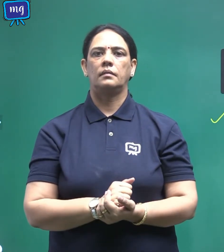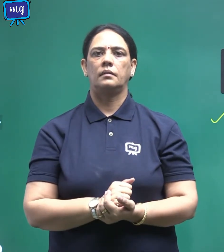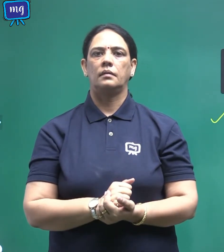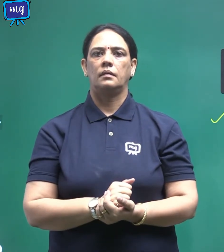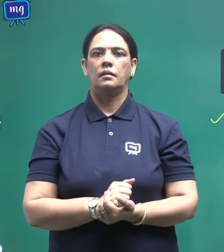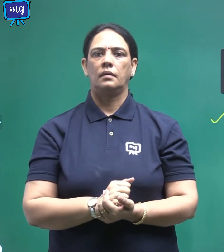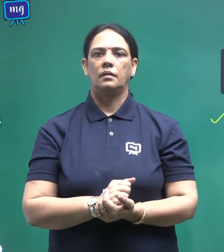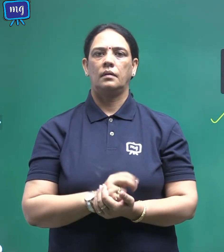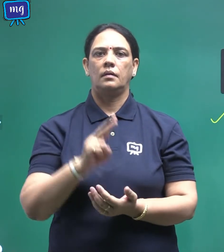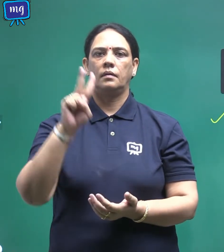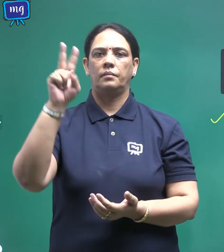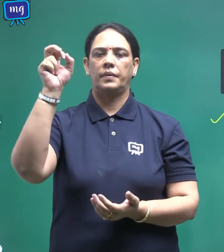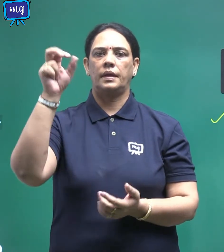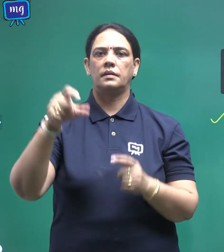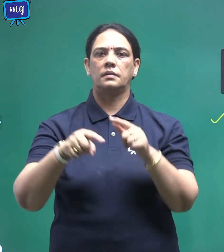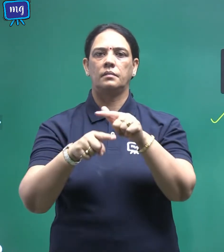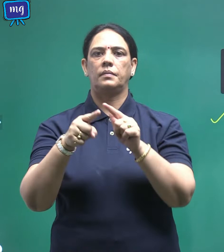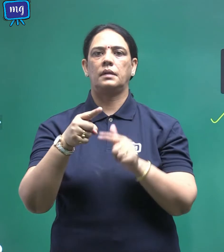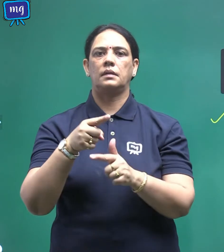20%।